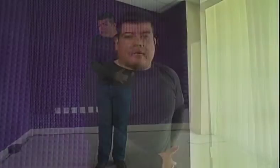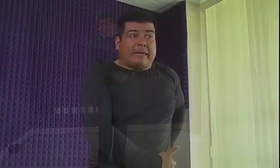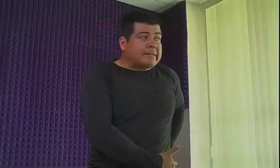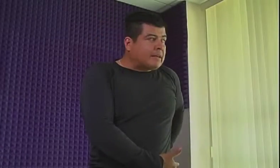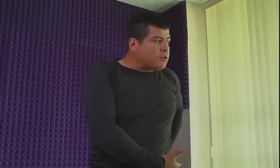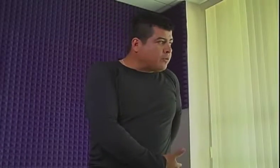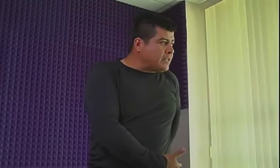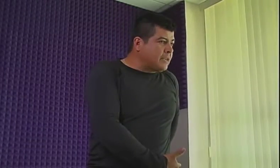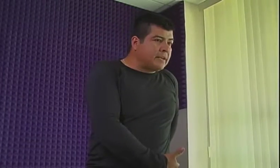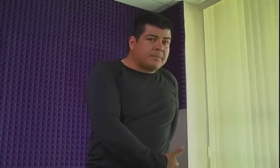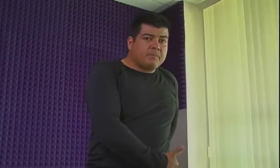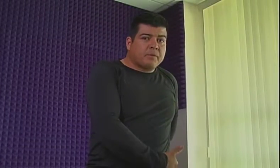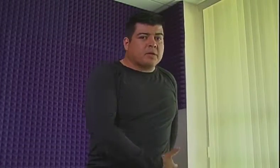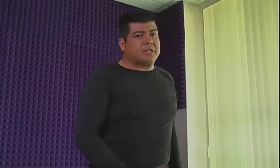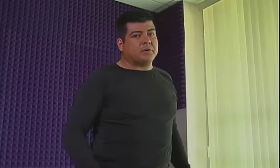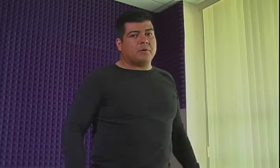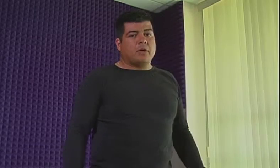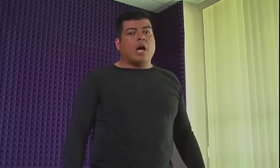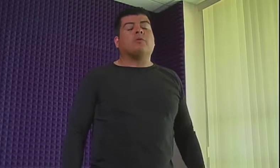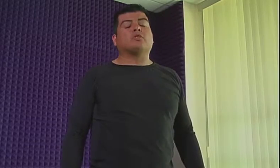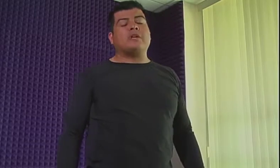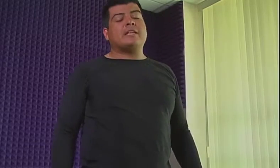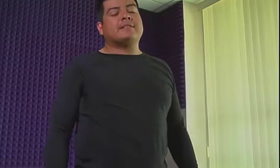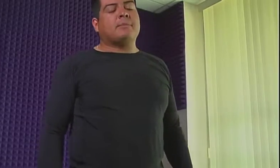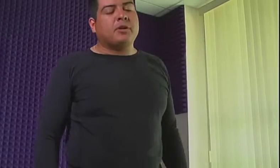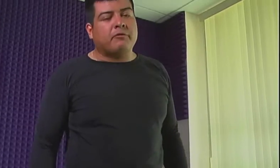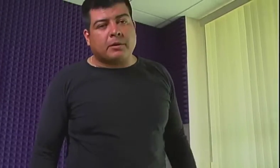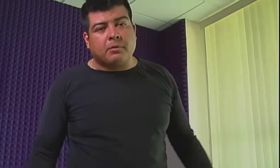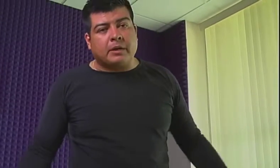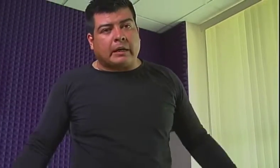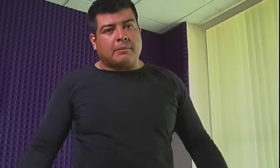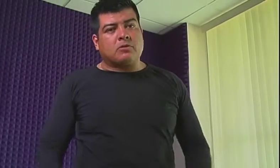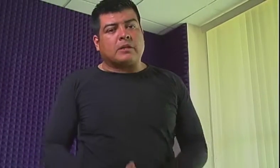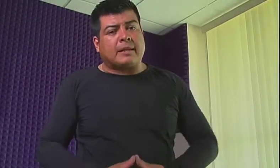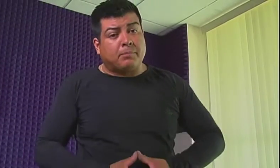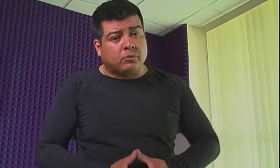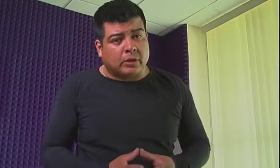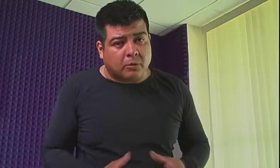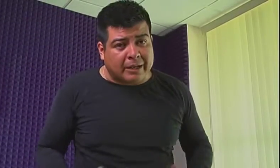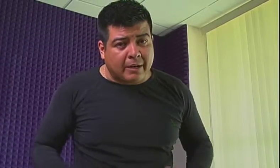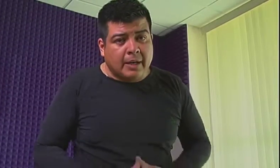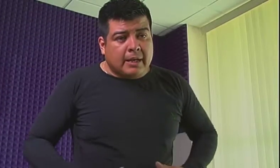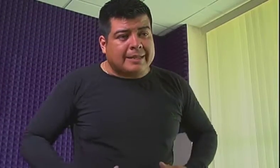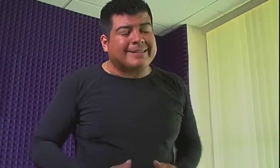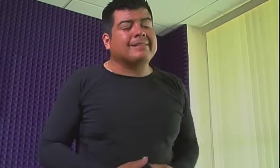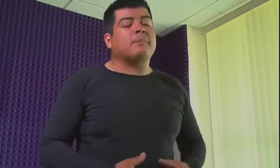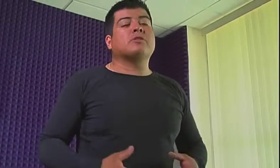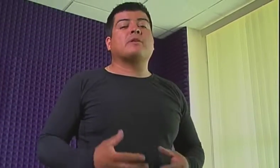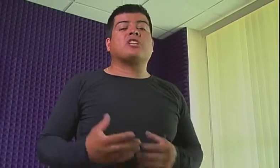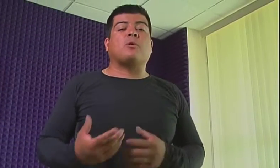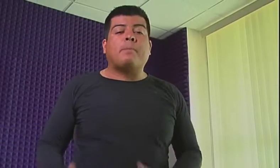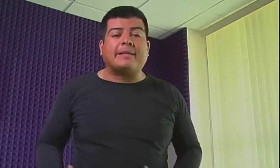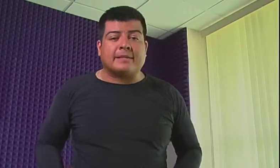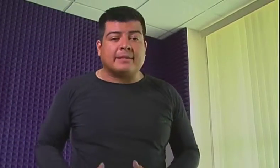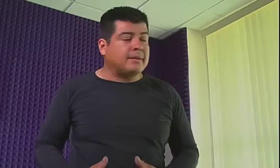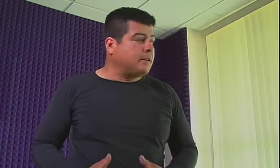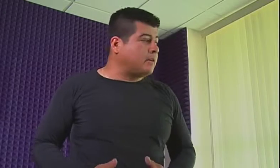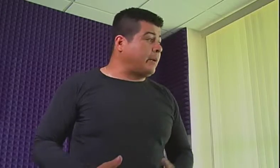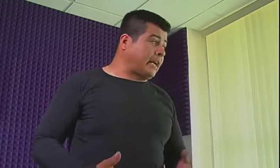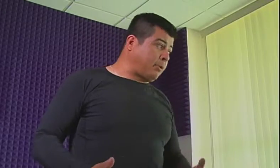se les ofrece?" Señor, nuestro líder está muy enfermo y creemos que está a punto de morir. Necesitamos que nos acompañes para que pueda